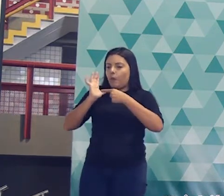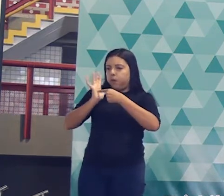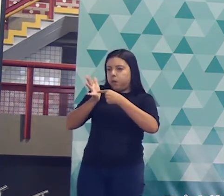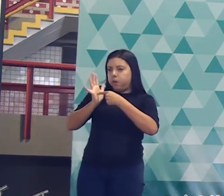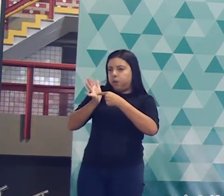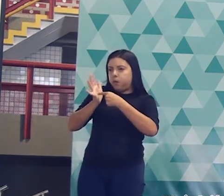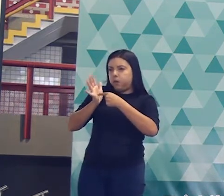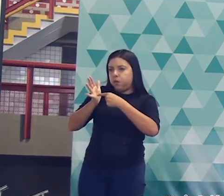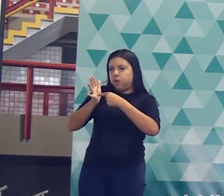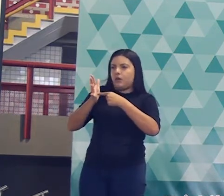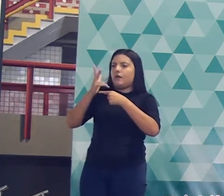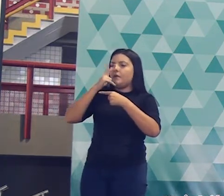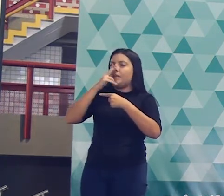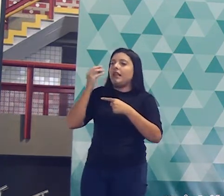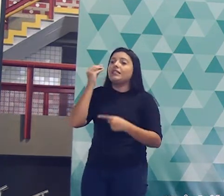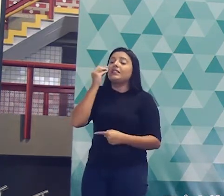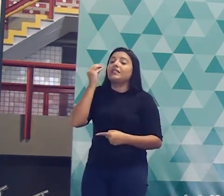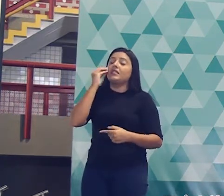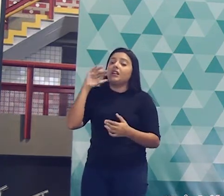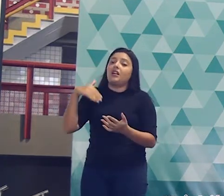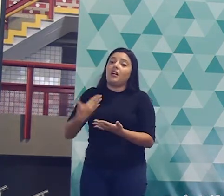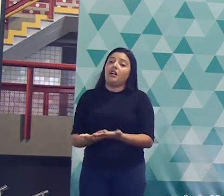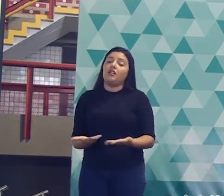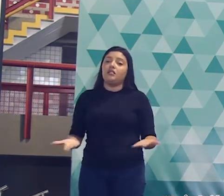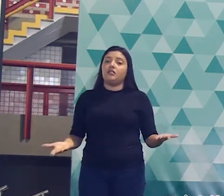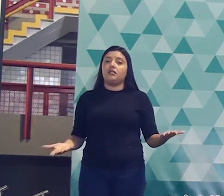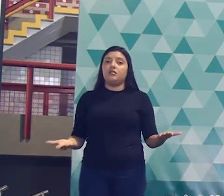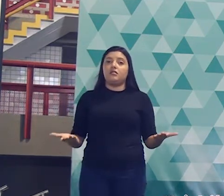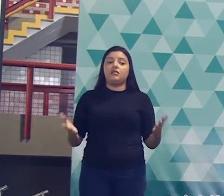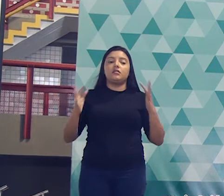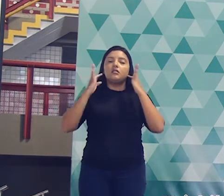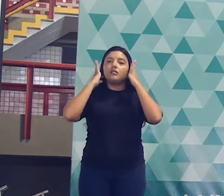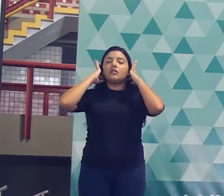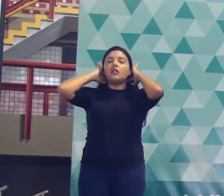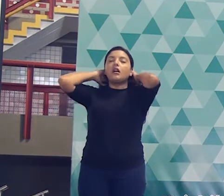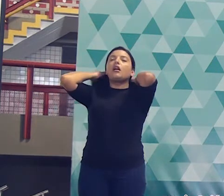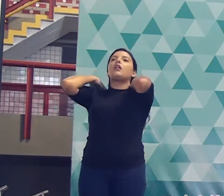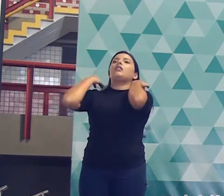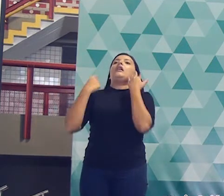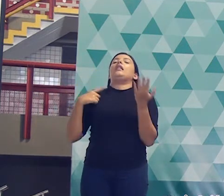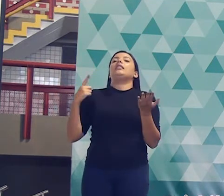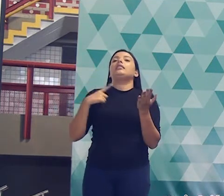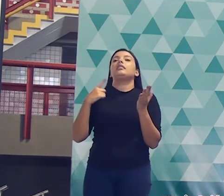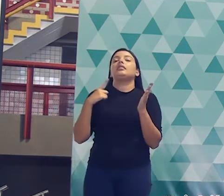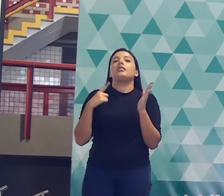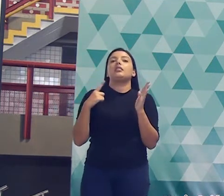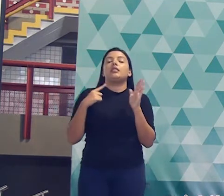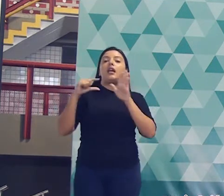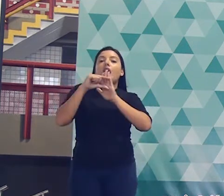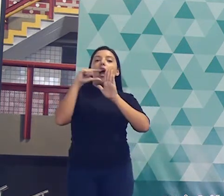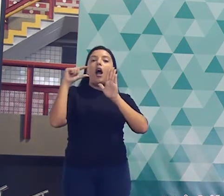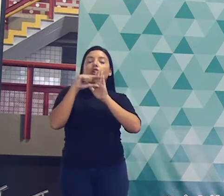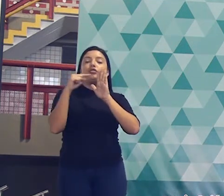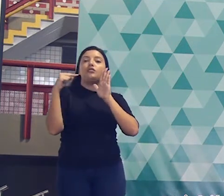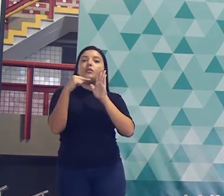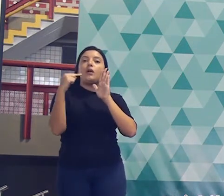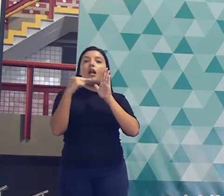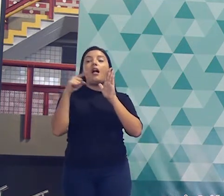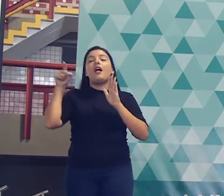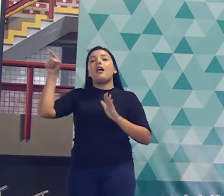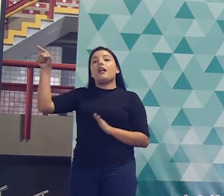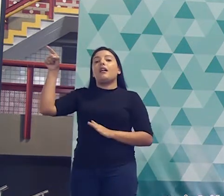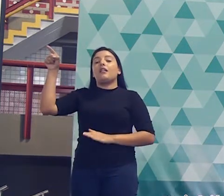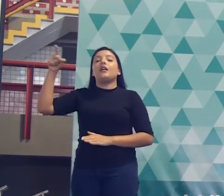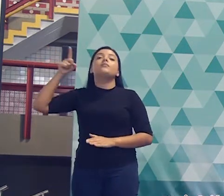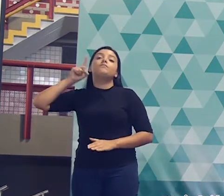que isso ainda está em fase de testes. E onde é que tem? Pelo último artigo que eu li, tem no deserto dos Estados Unidos. Aqui no